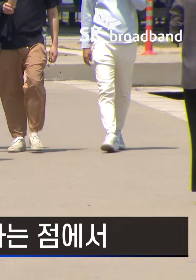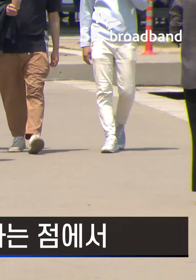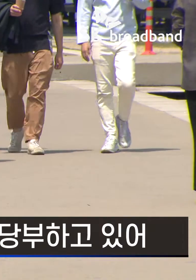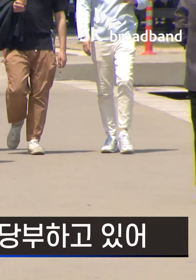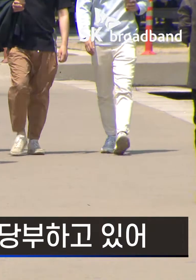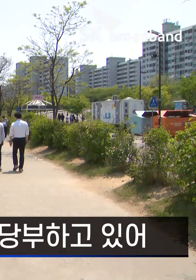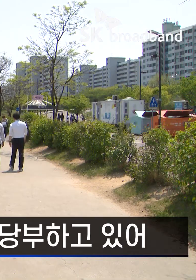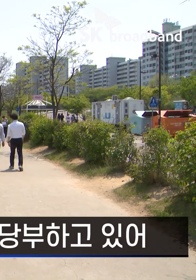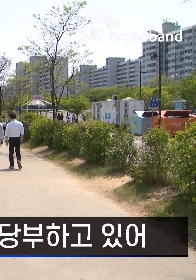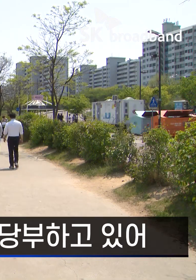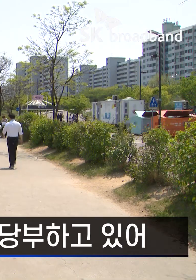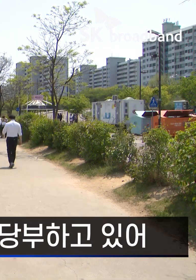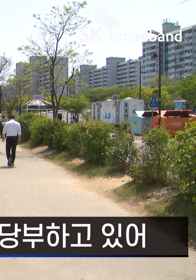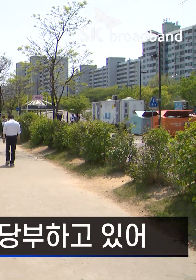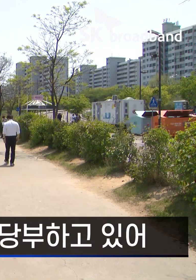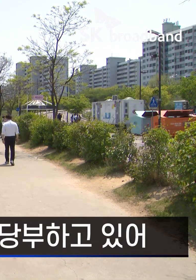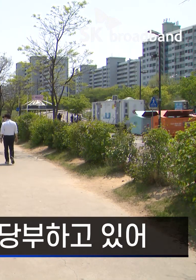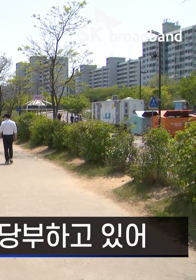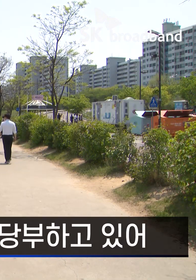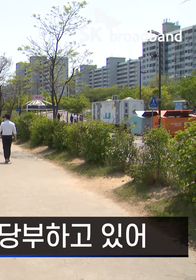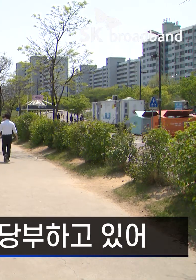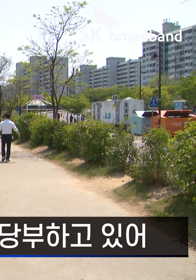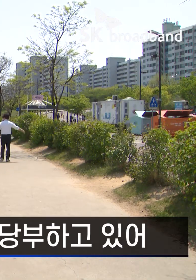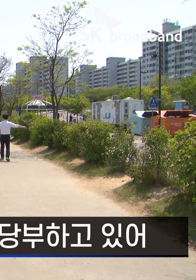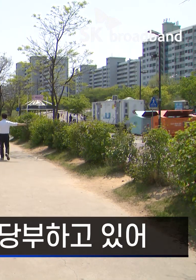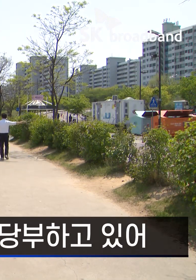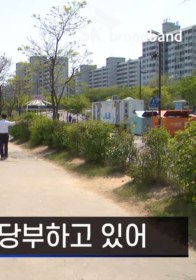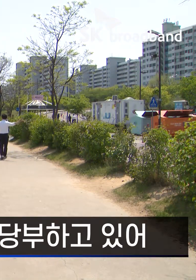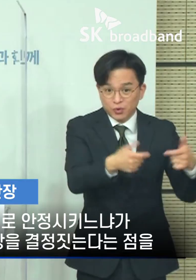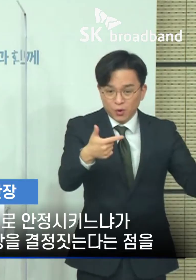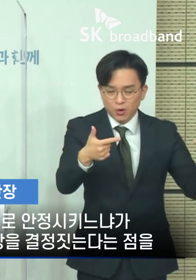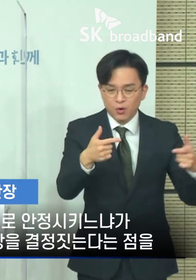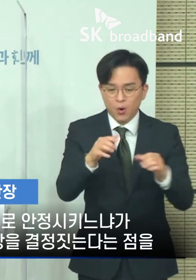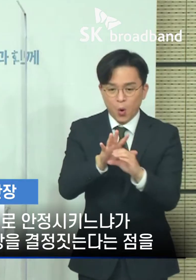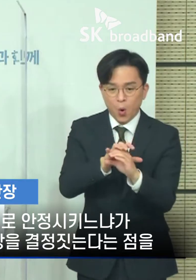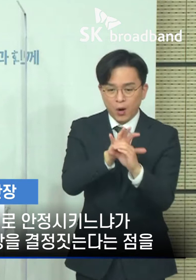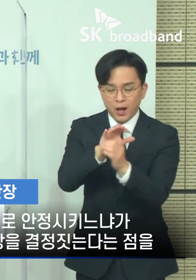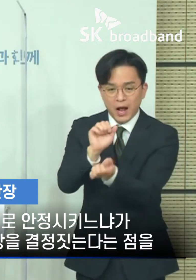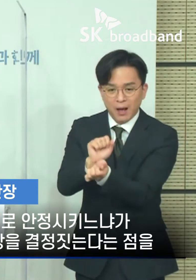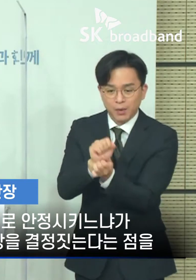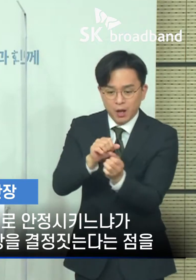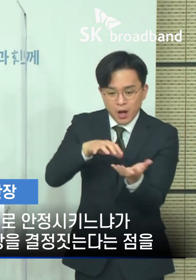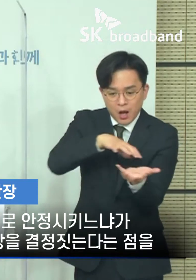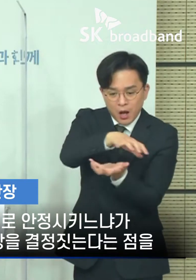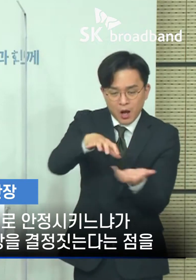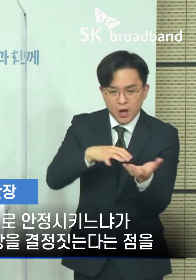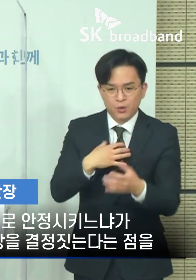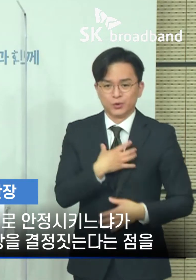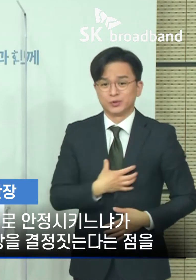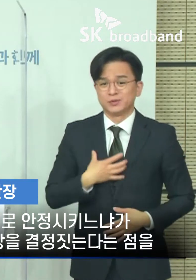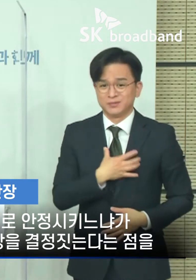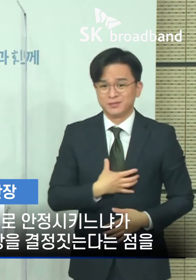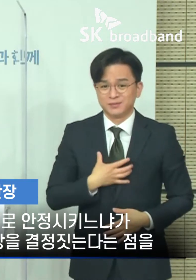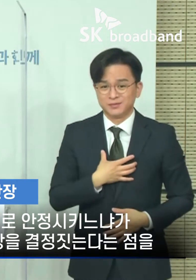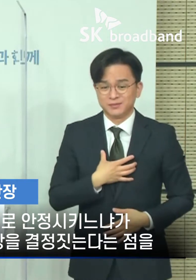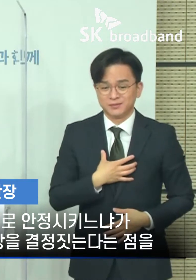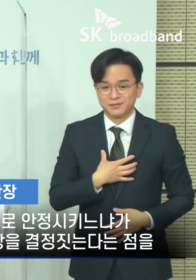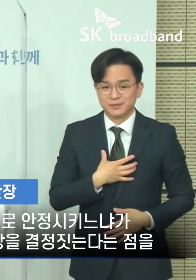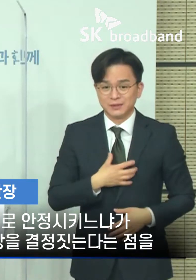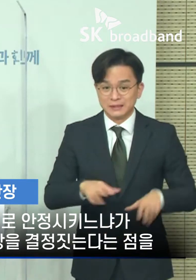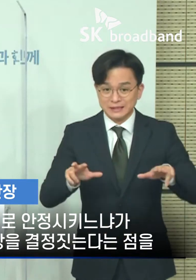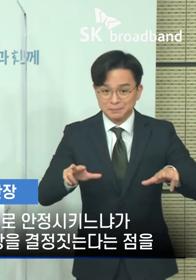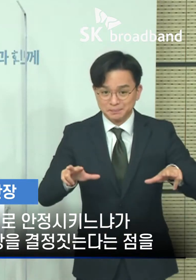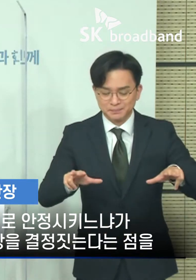점에서 외출을 자제해 줄 걸 당부하고 있습니다. 지금 코로나19 확산을 확실한